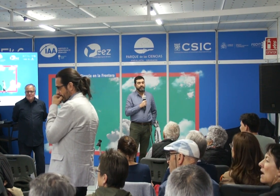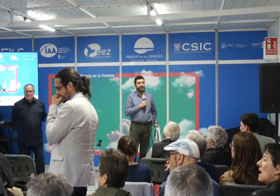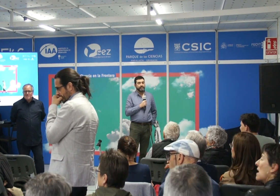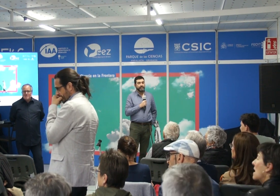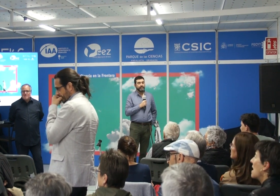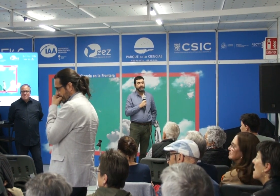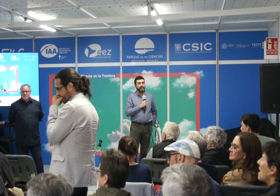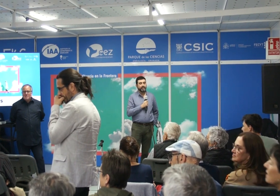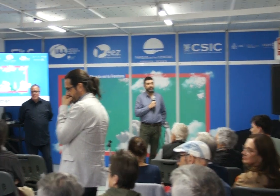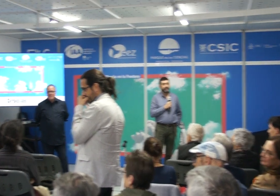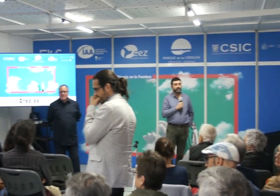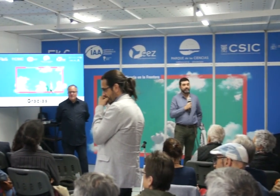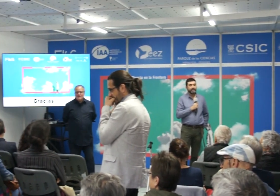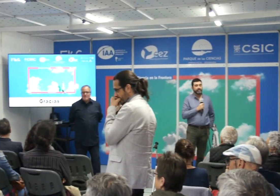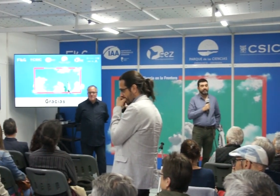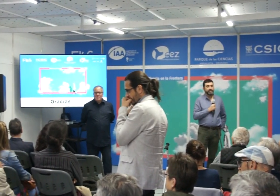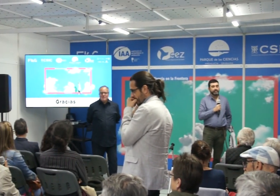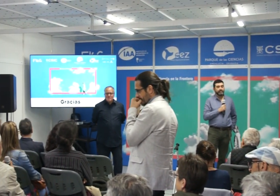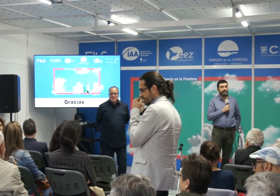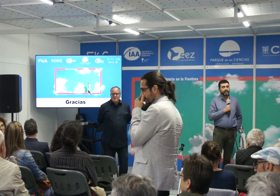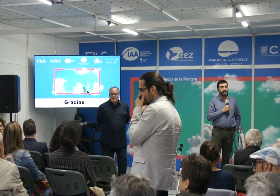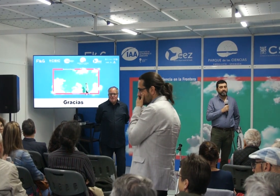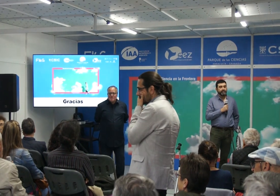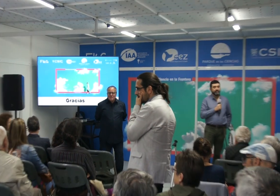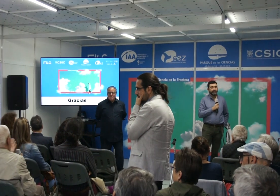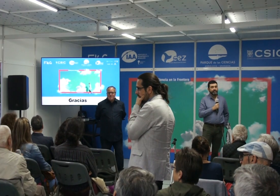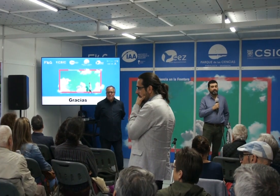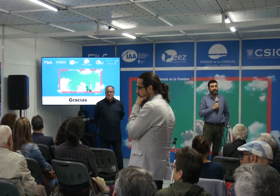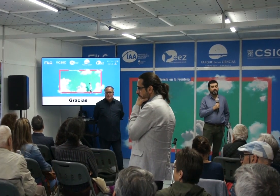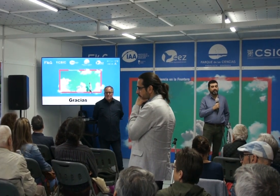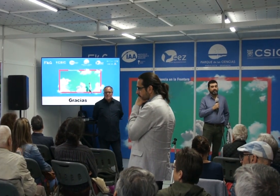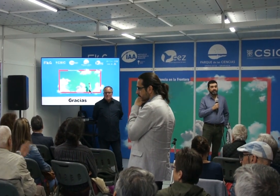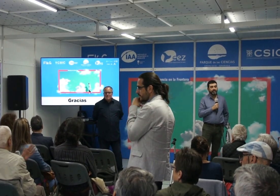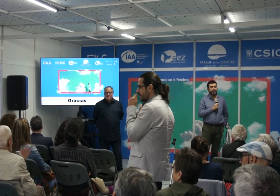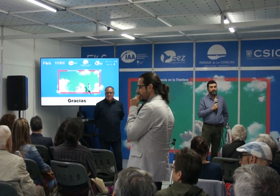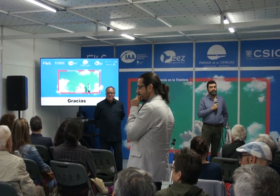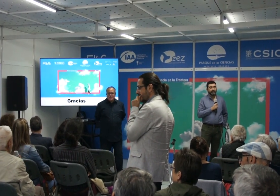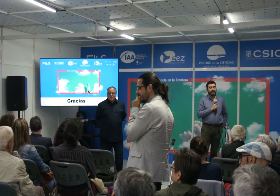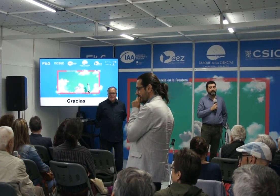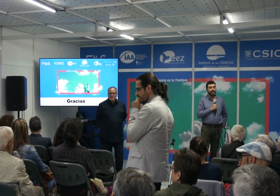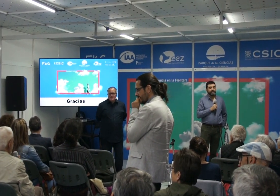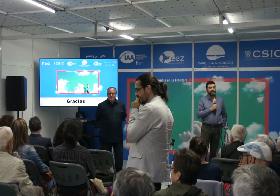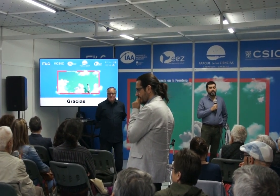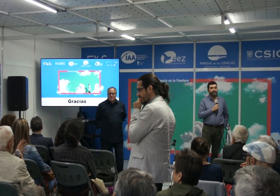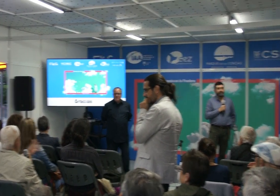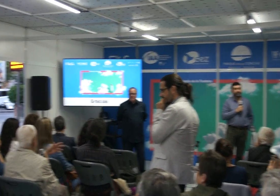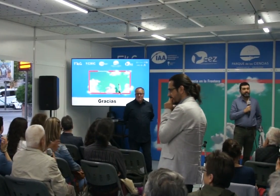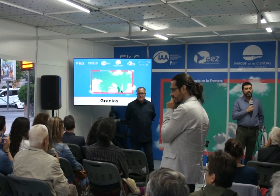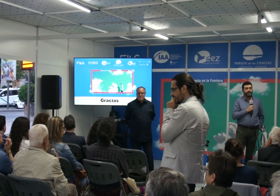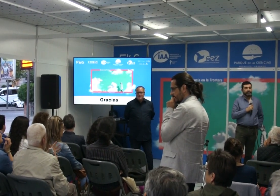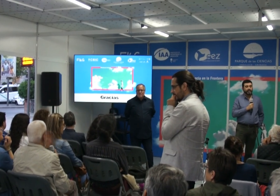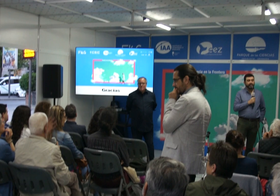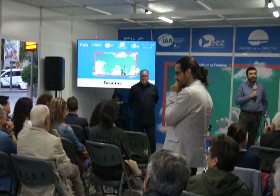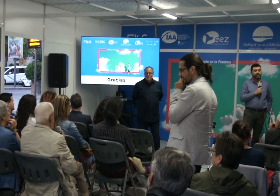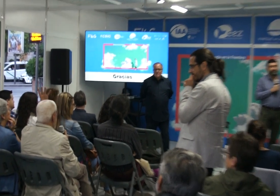al homo hábil porque la tarea en la piedra hace un cambio a la naturaleza y a la naturaleza ustedes